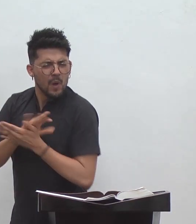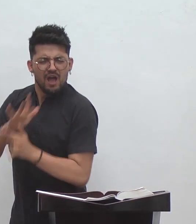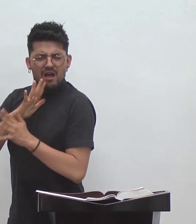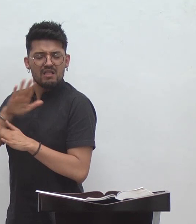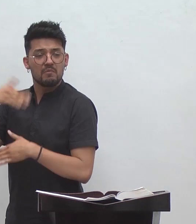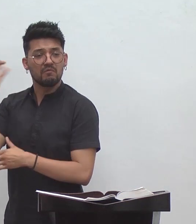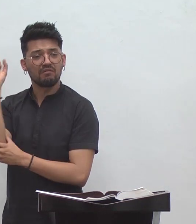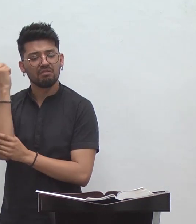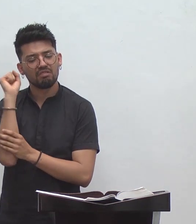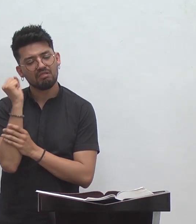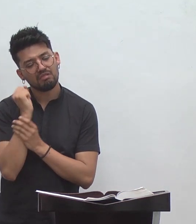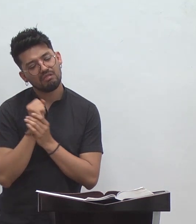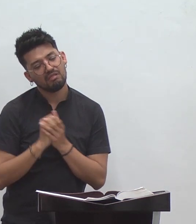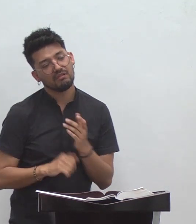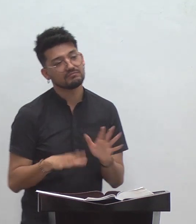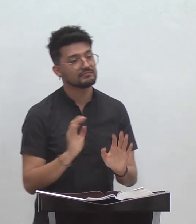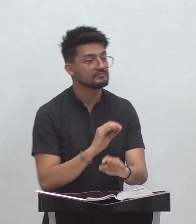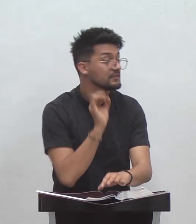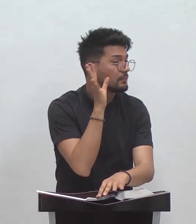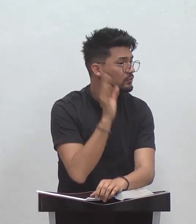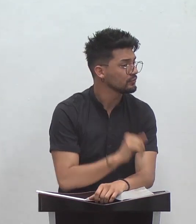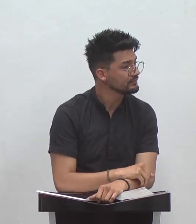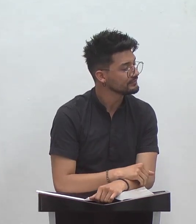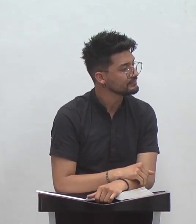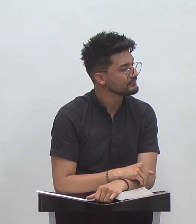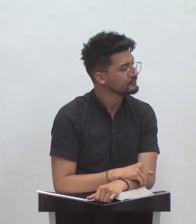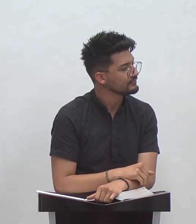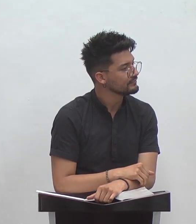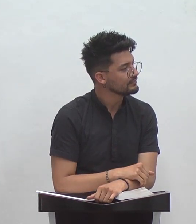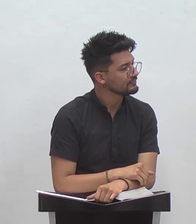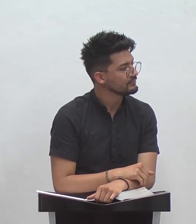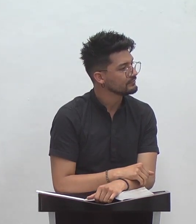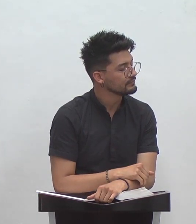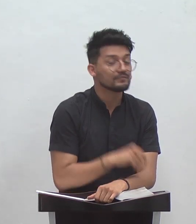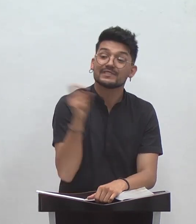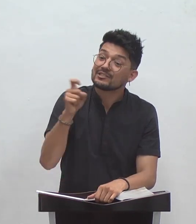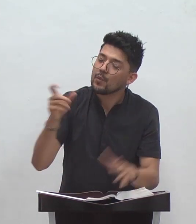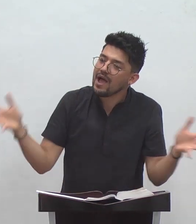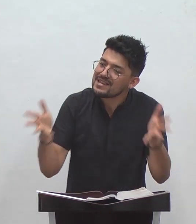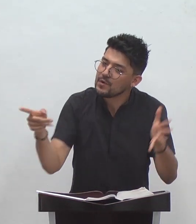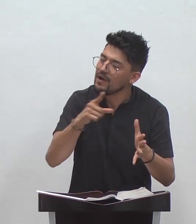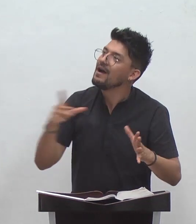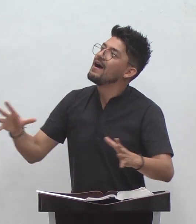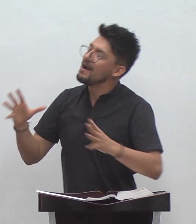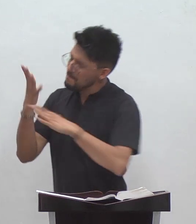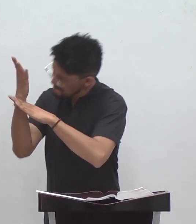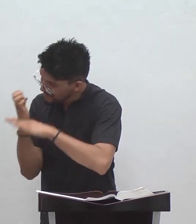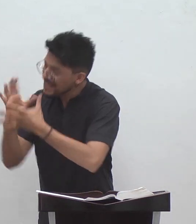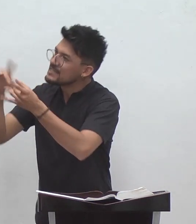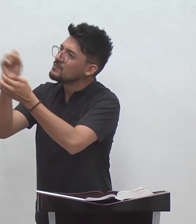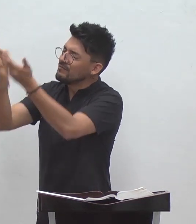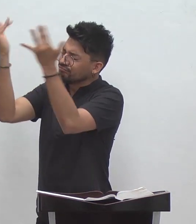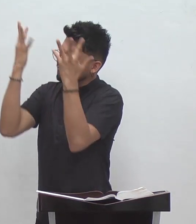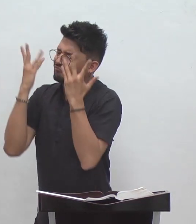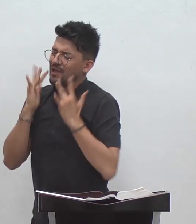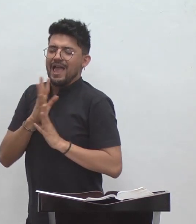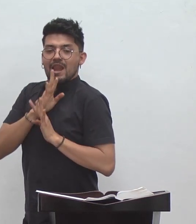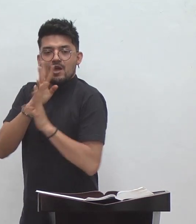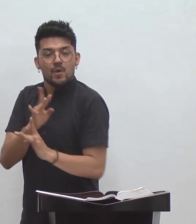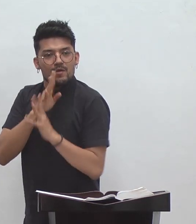Santo. O quizás lo tuvimos un tiempo y dejamos morir eso en nosotros. Hoy es tiempo de pedir